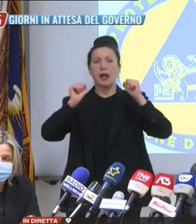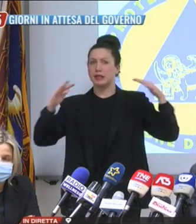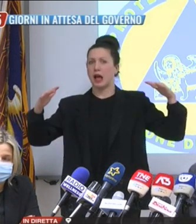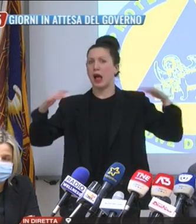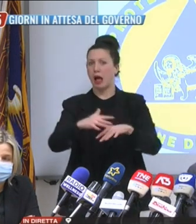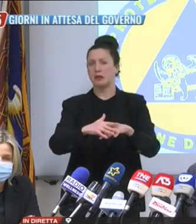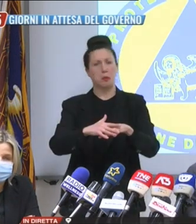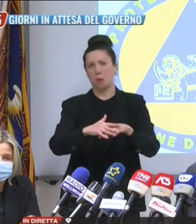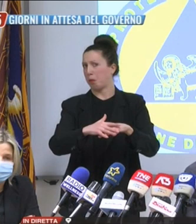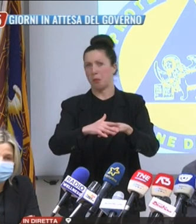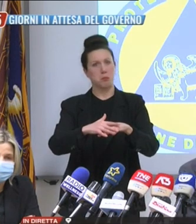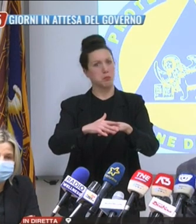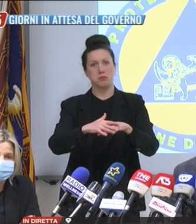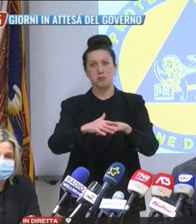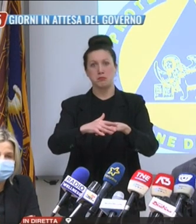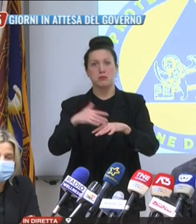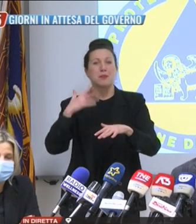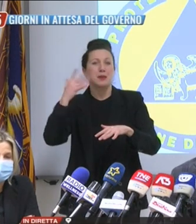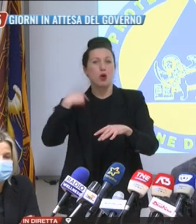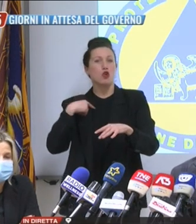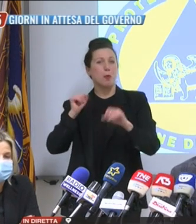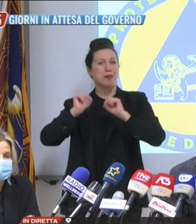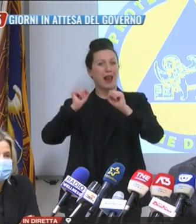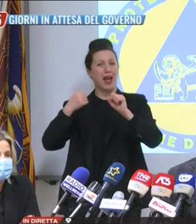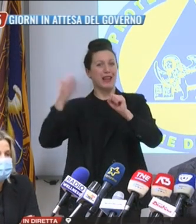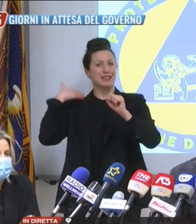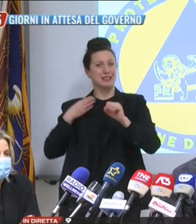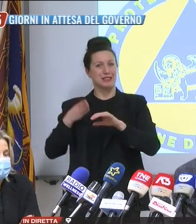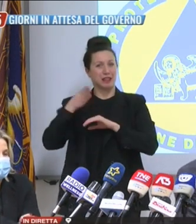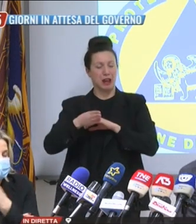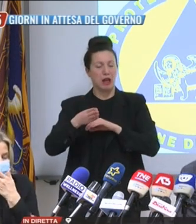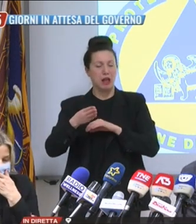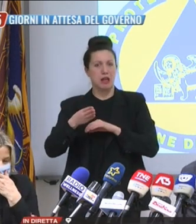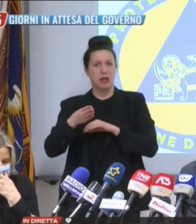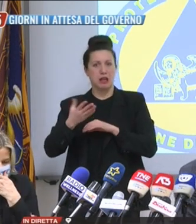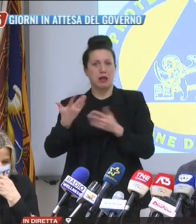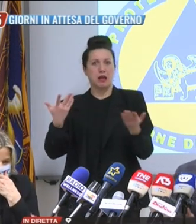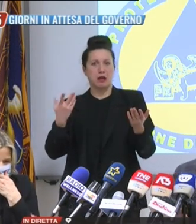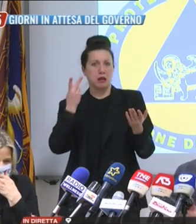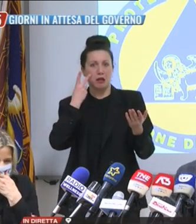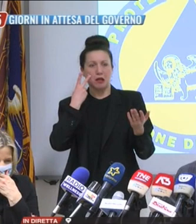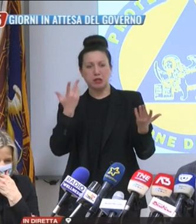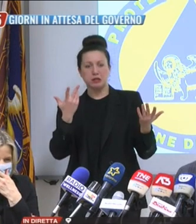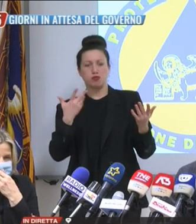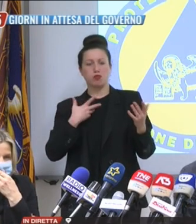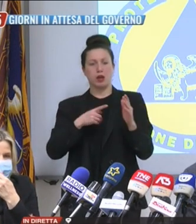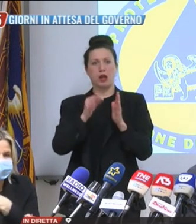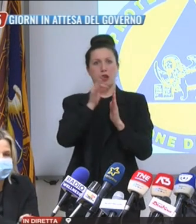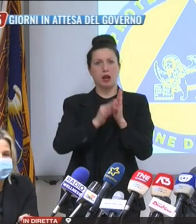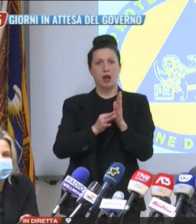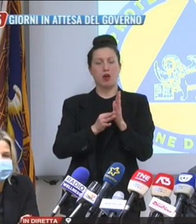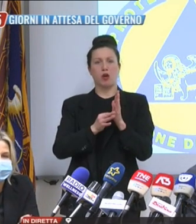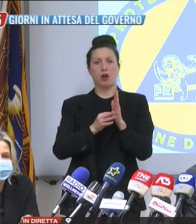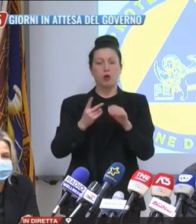la prenotazione per andarci. E era tutto scandito, ogni due ore palestra veniva chiusa, dovevi andare